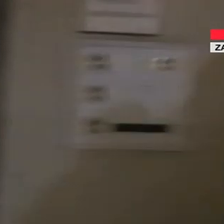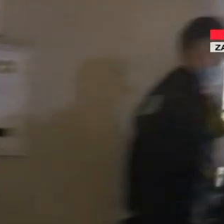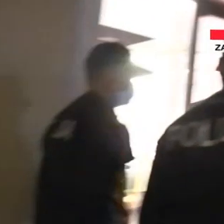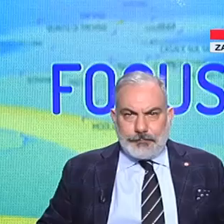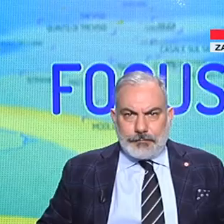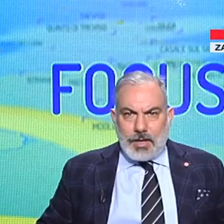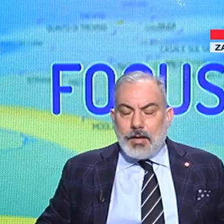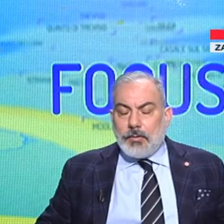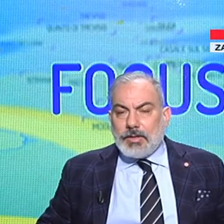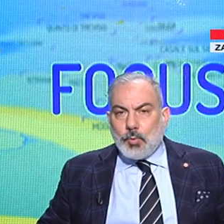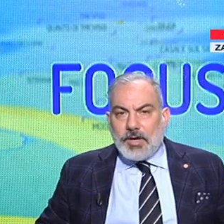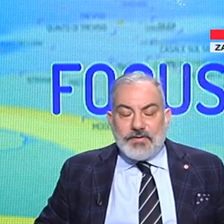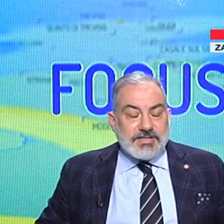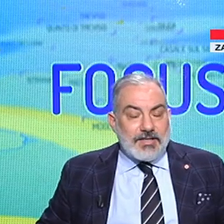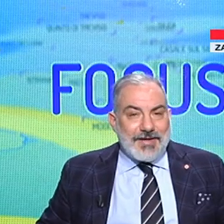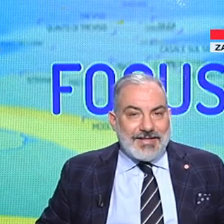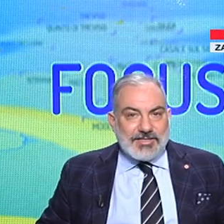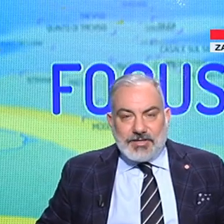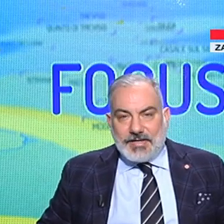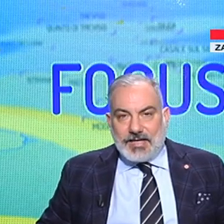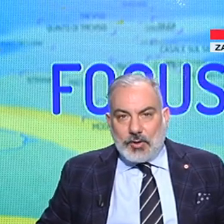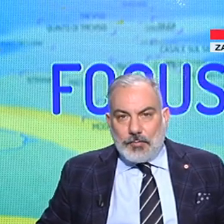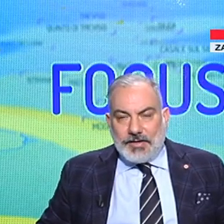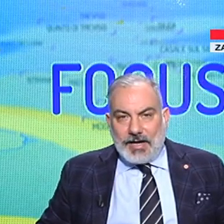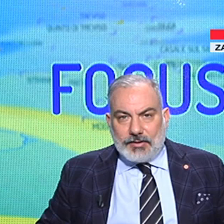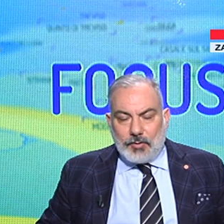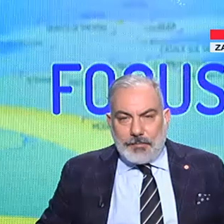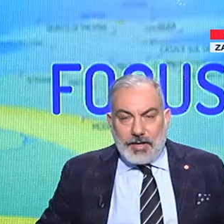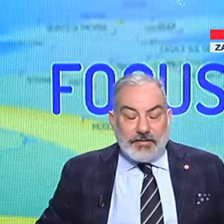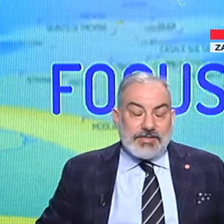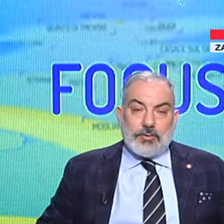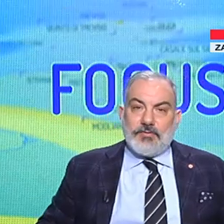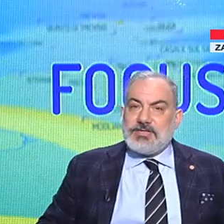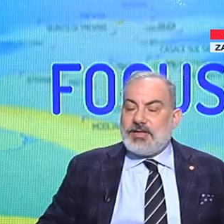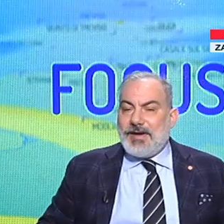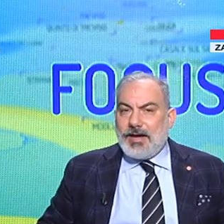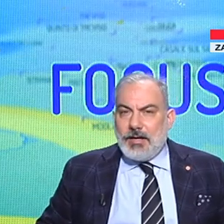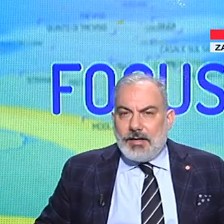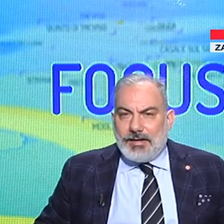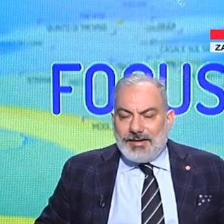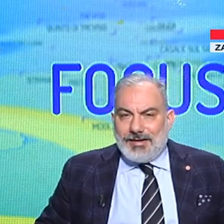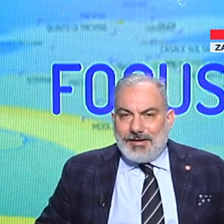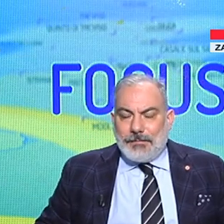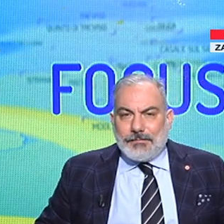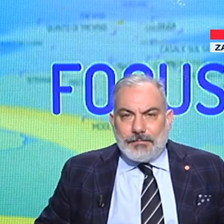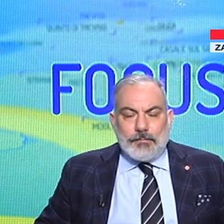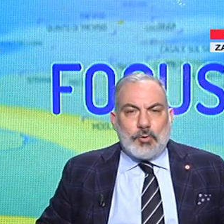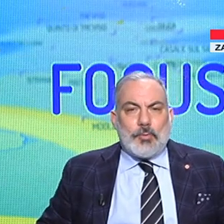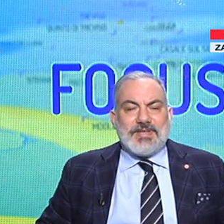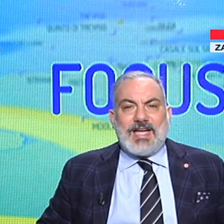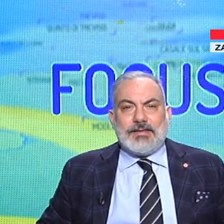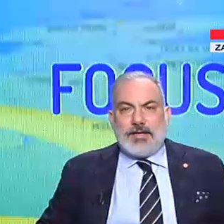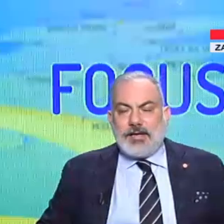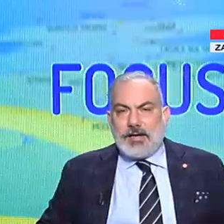anti-Covid. Quindi un fine settimana decisamente complicato a Padova, ed è stato un fine settimana